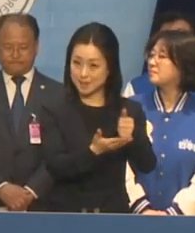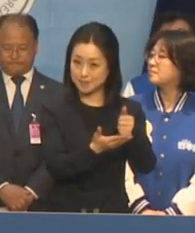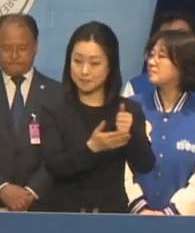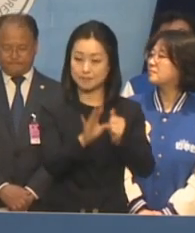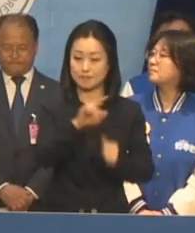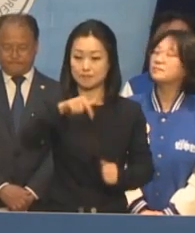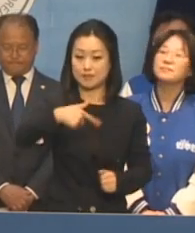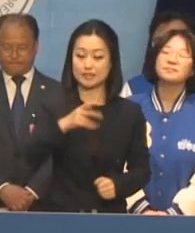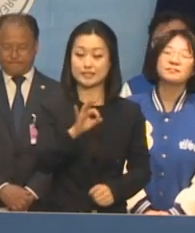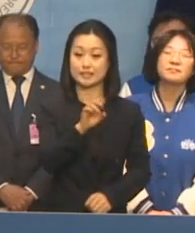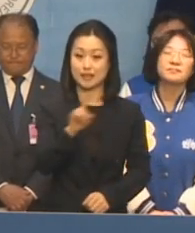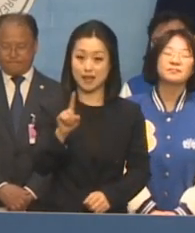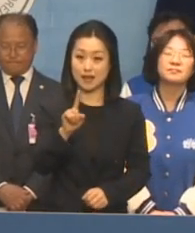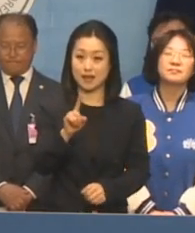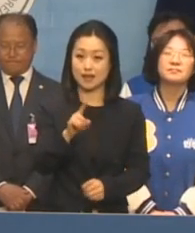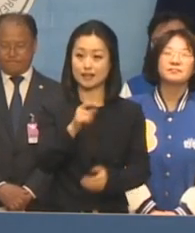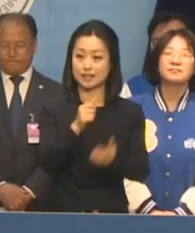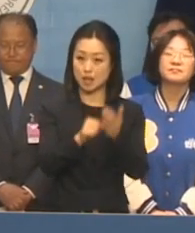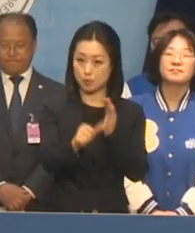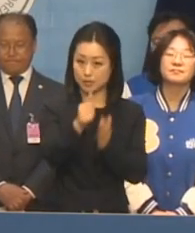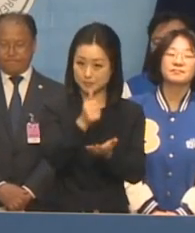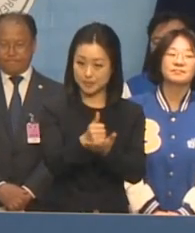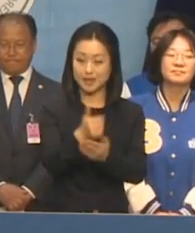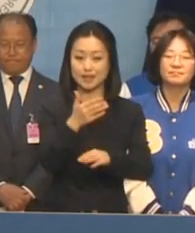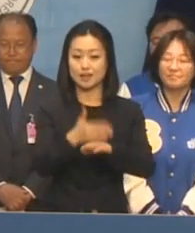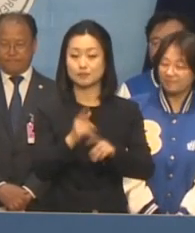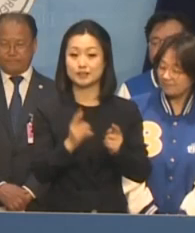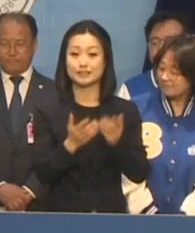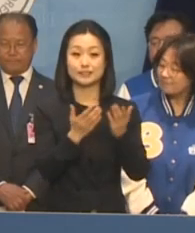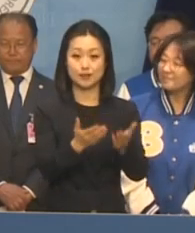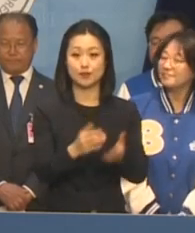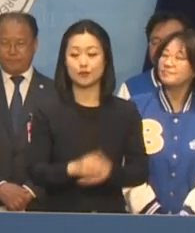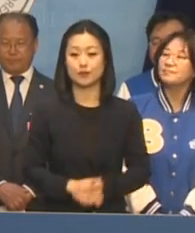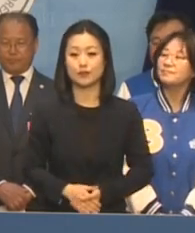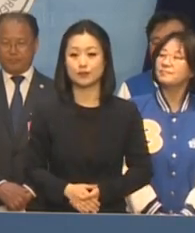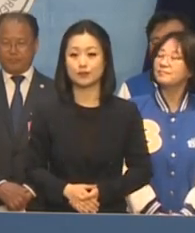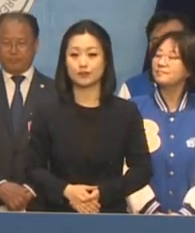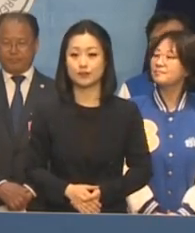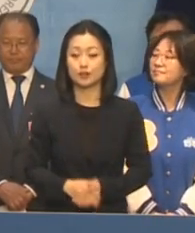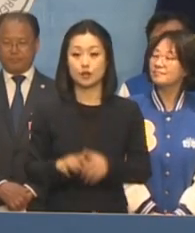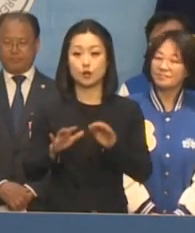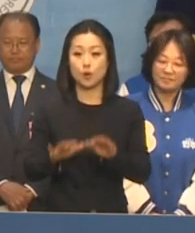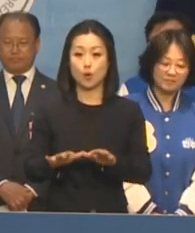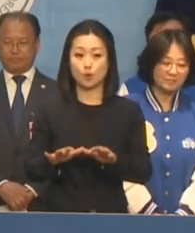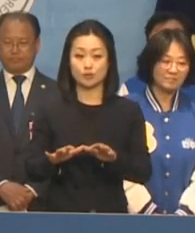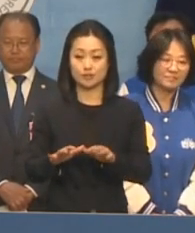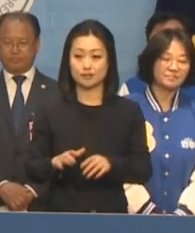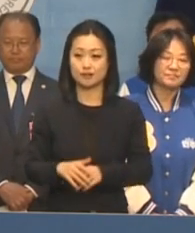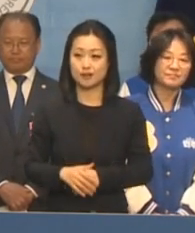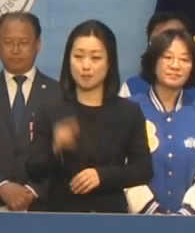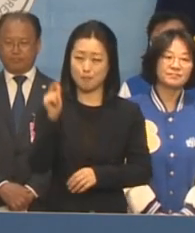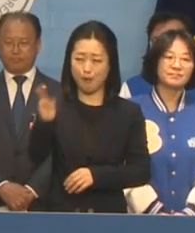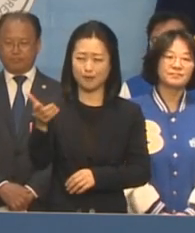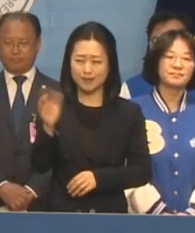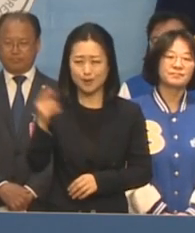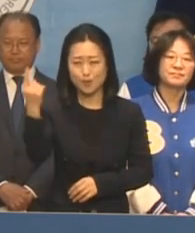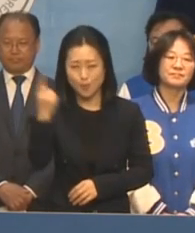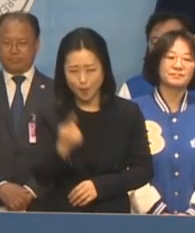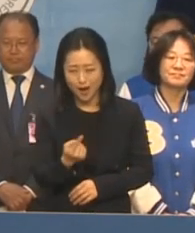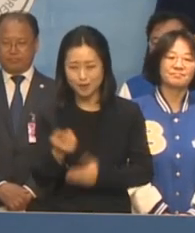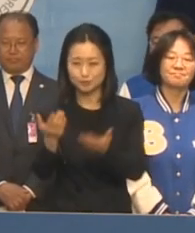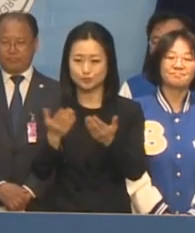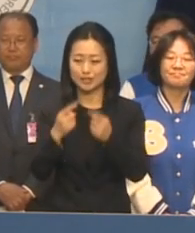백승아 대표님을 비롯한 후보님들 감사드립니다 그리고 오늘 먼길 마다하지 않고 또